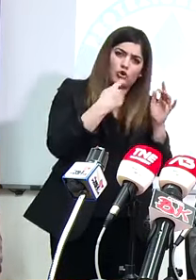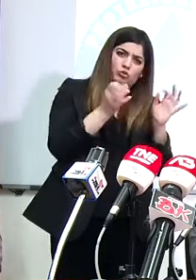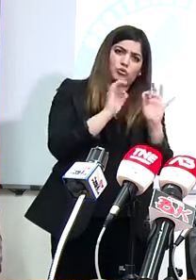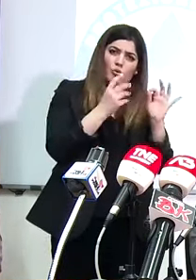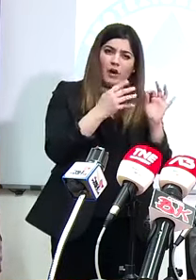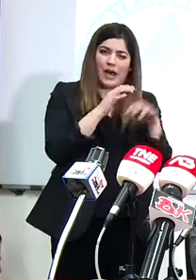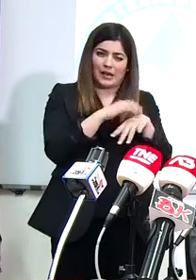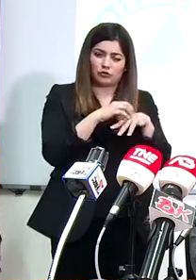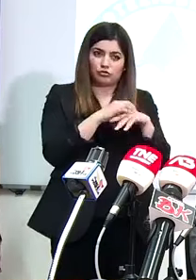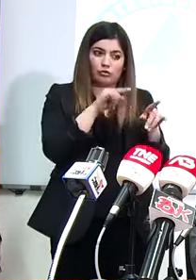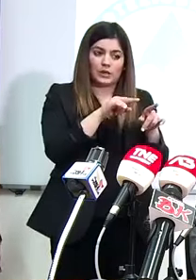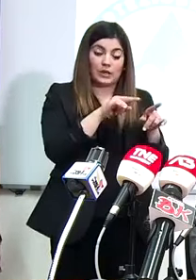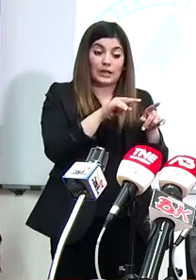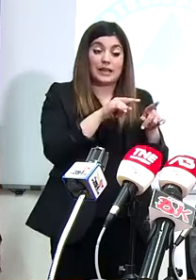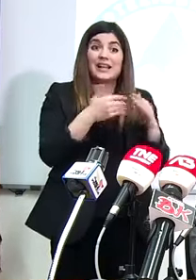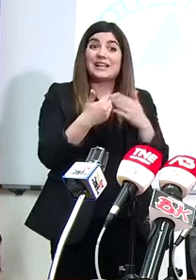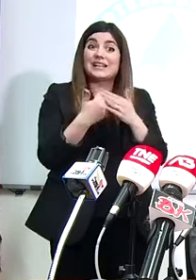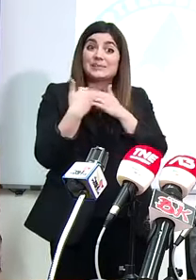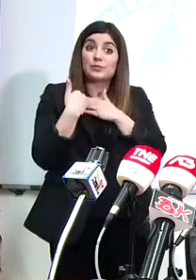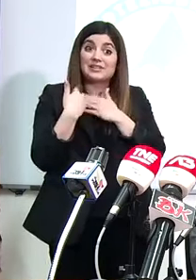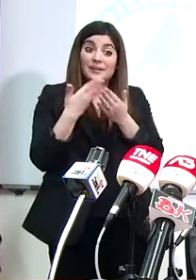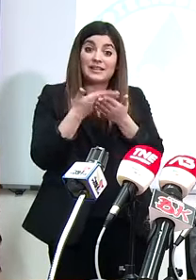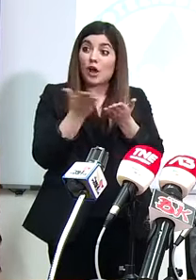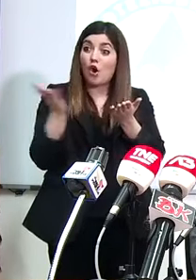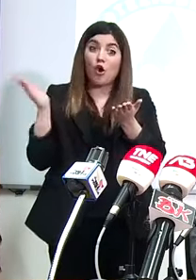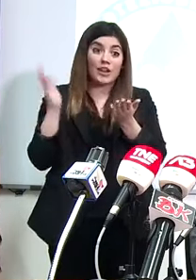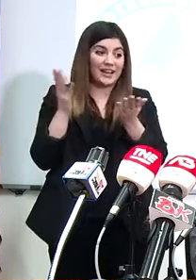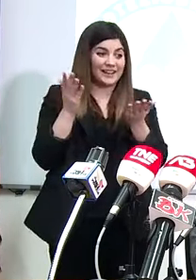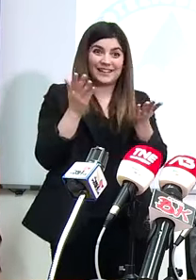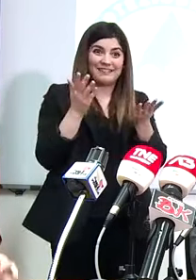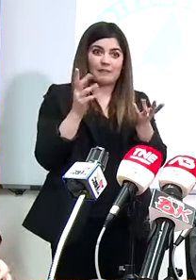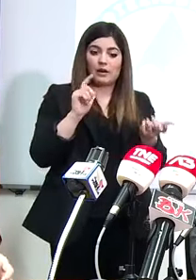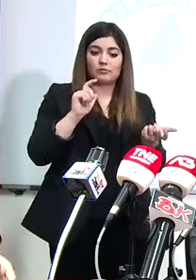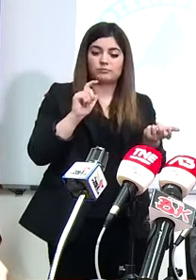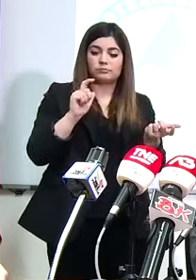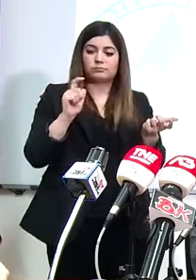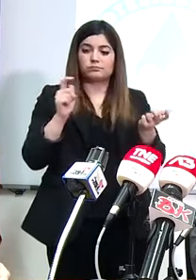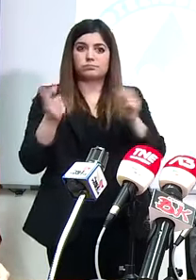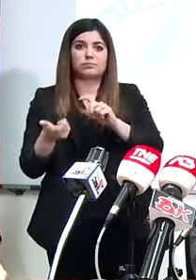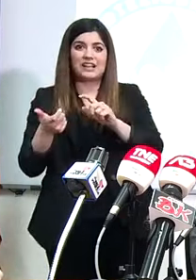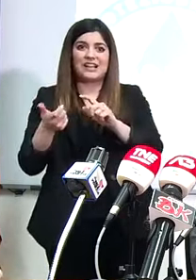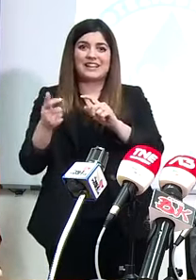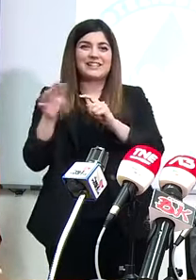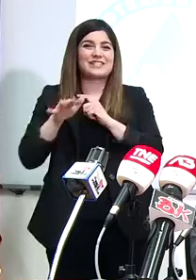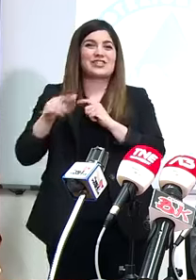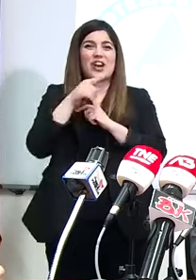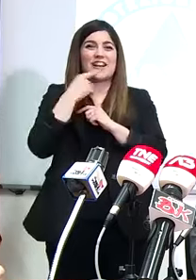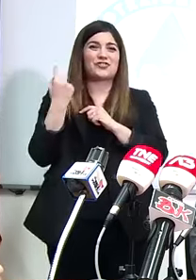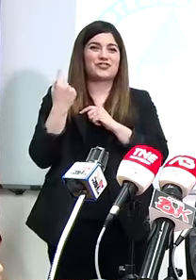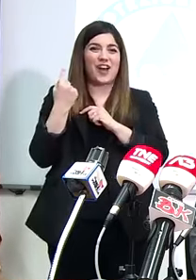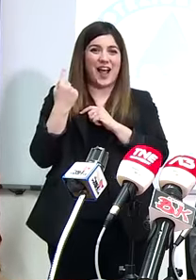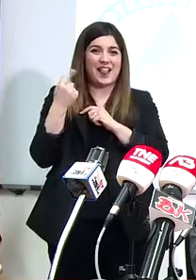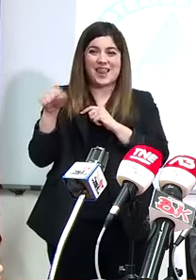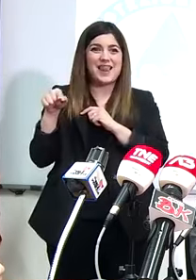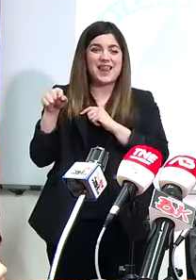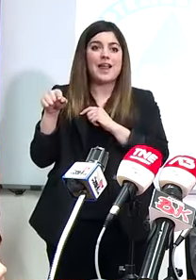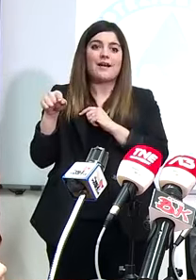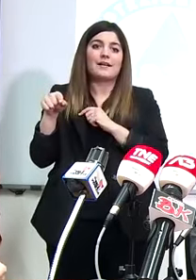collettiva passa responsabilità soggettiva no se tutti noi porta a quel punto non siamo più in zona rossa non siamo più con